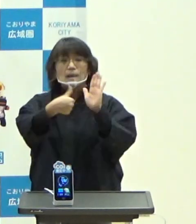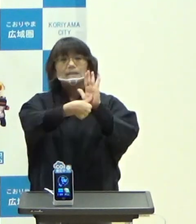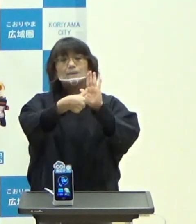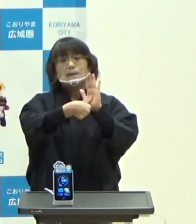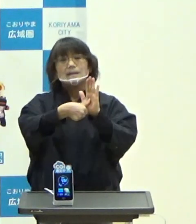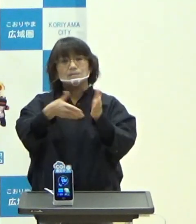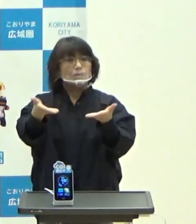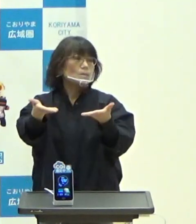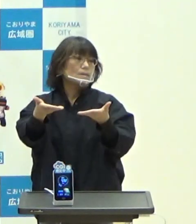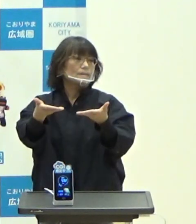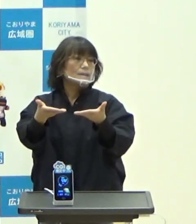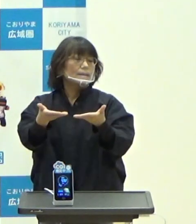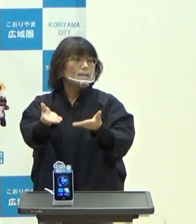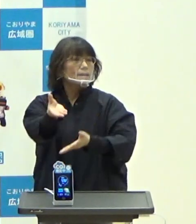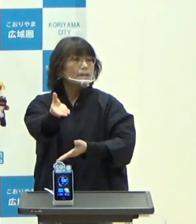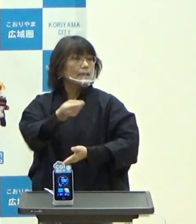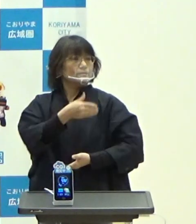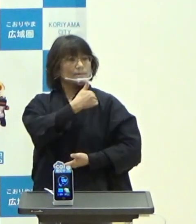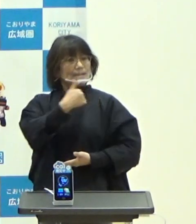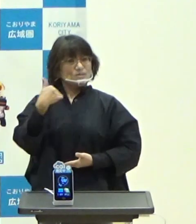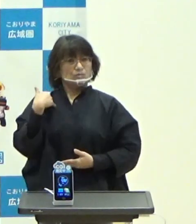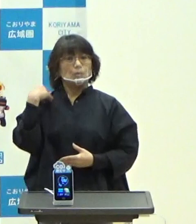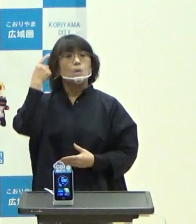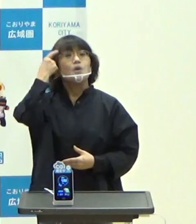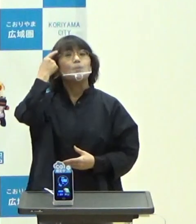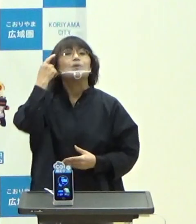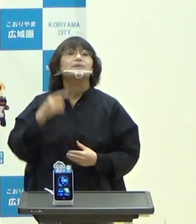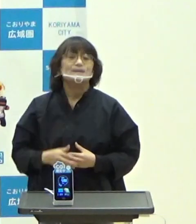思っております。 ありがとうございます。 はい、